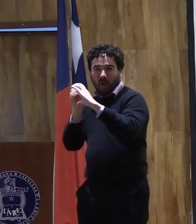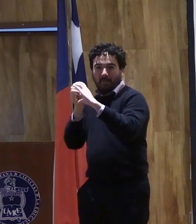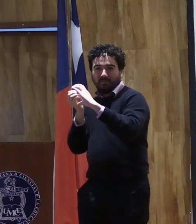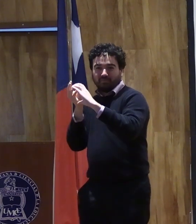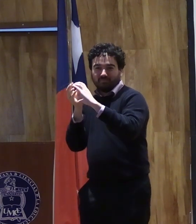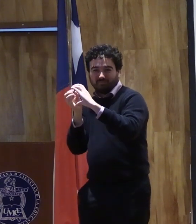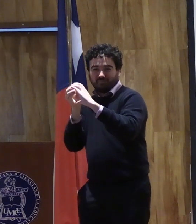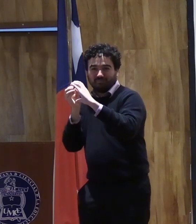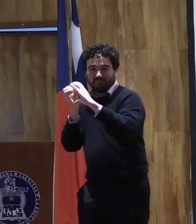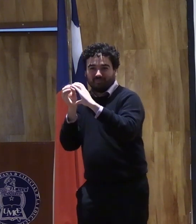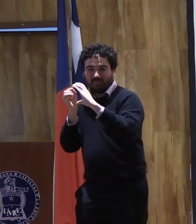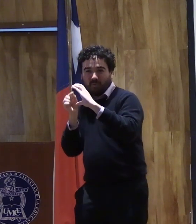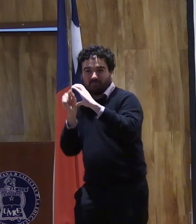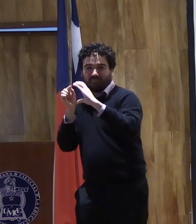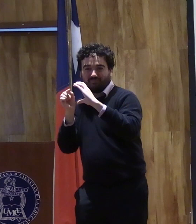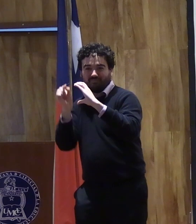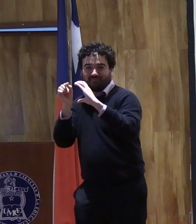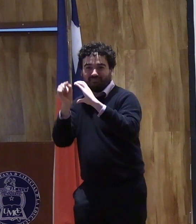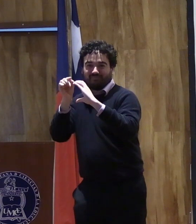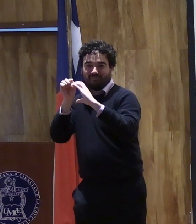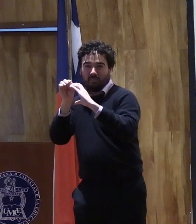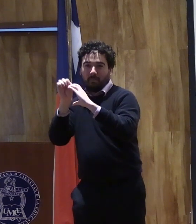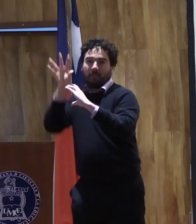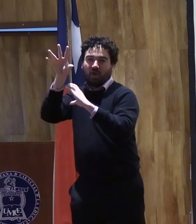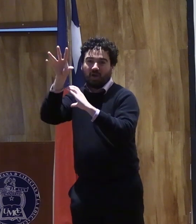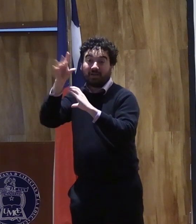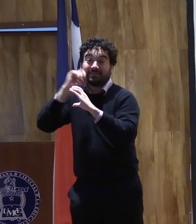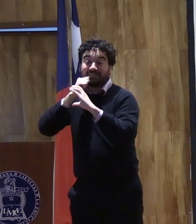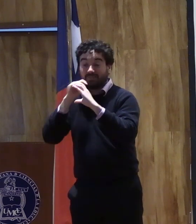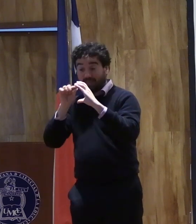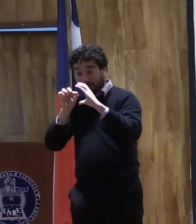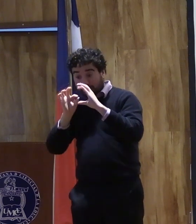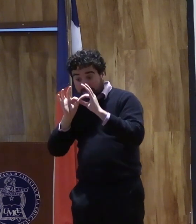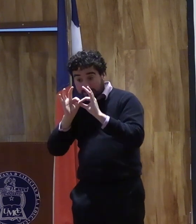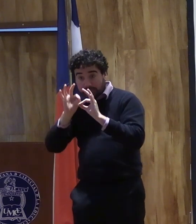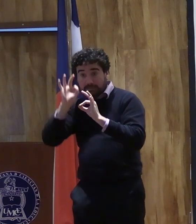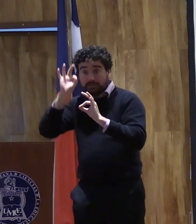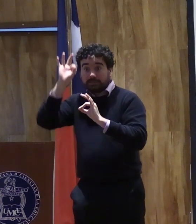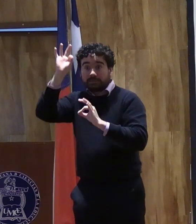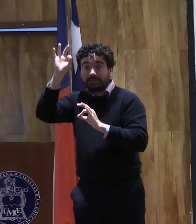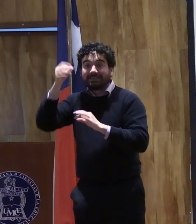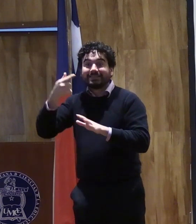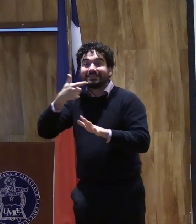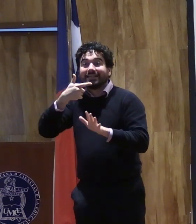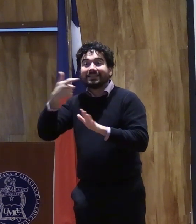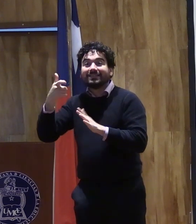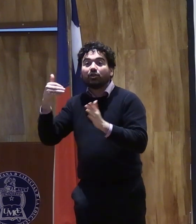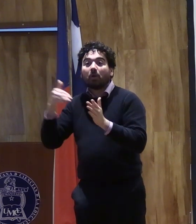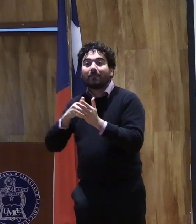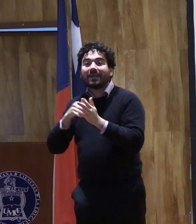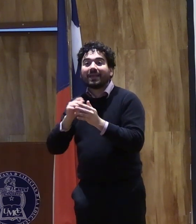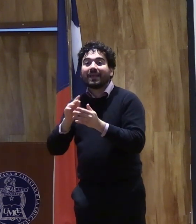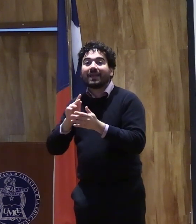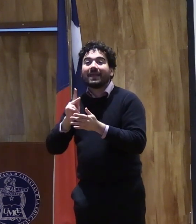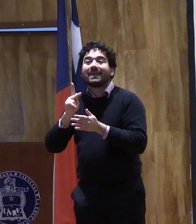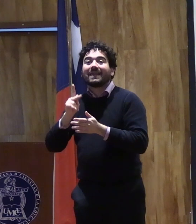Pero para caminar 700.000 kilómetros, caminando 1 centímetro